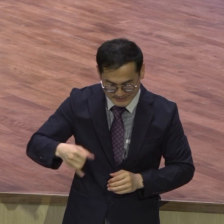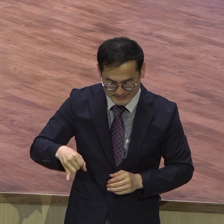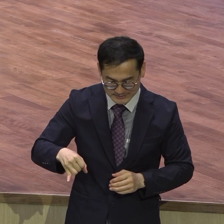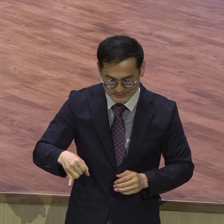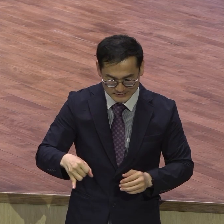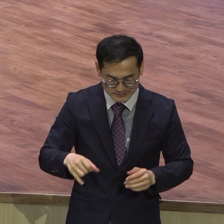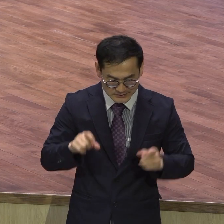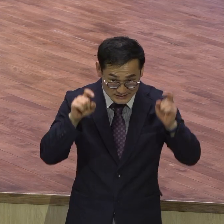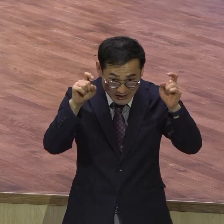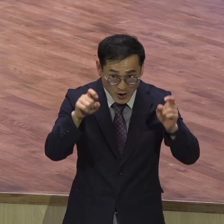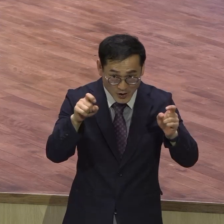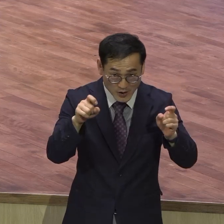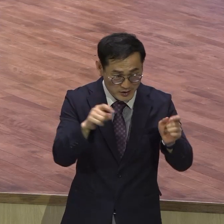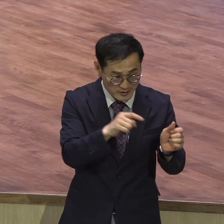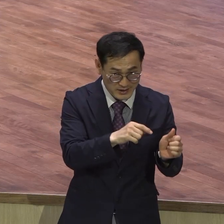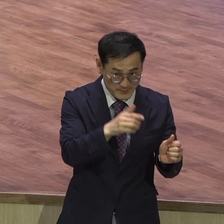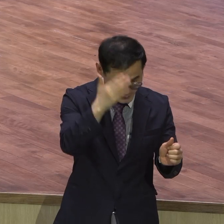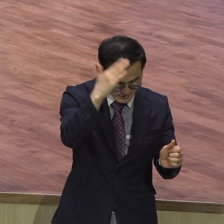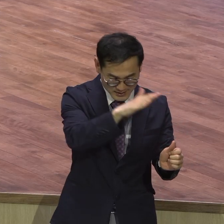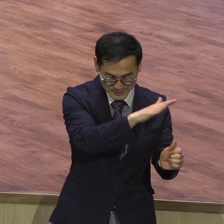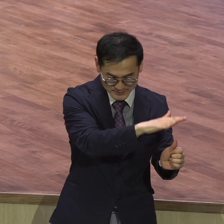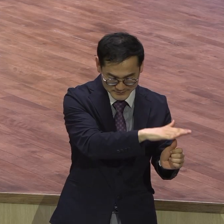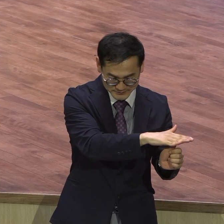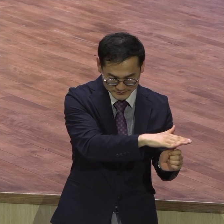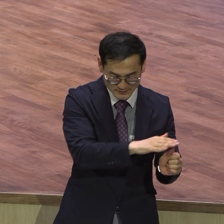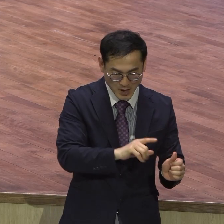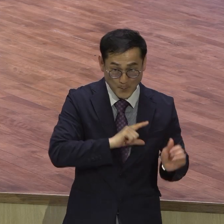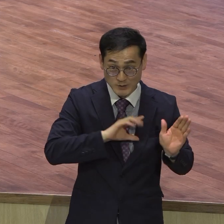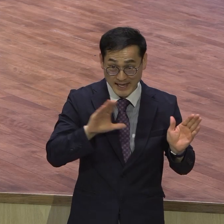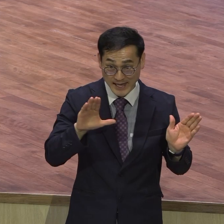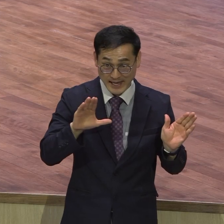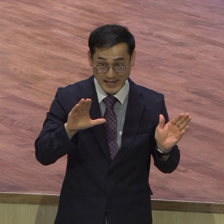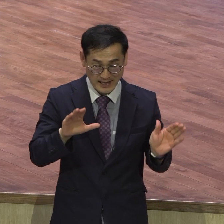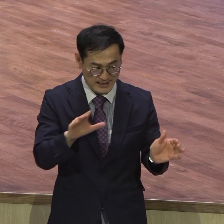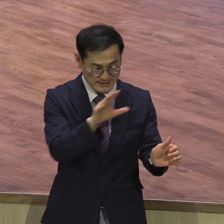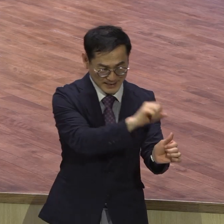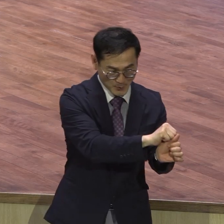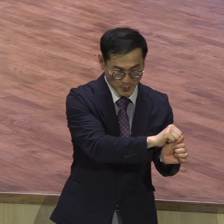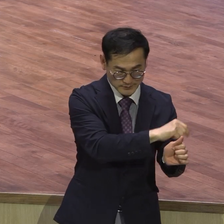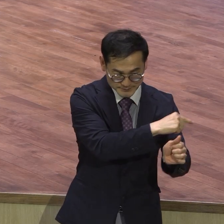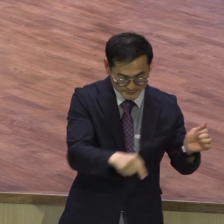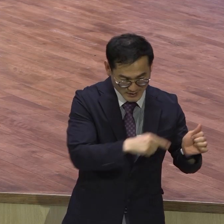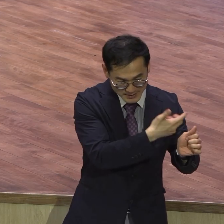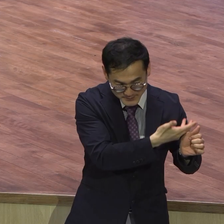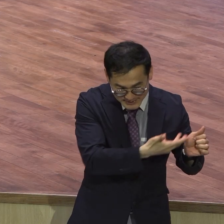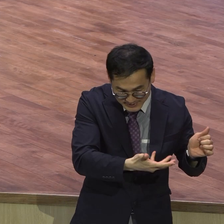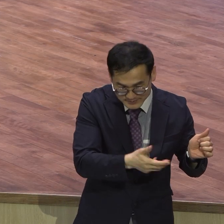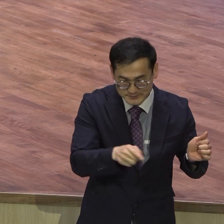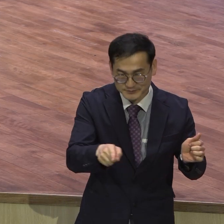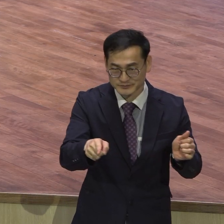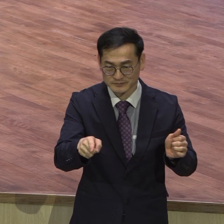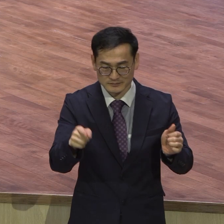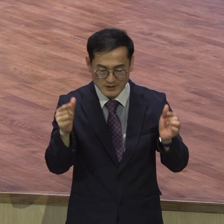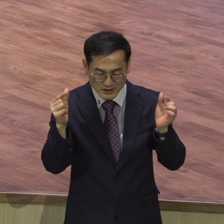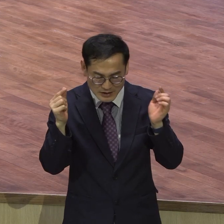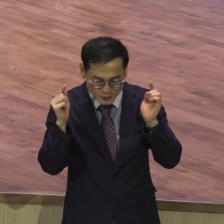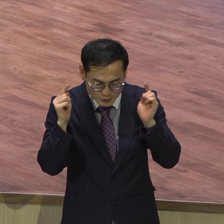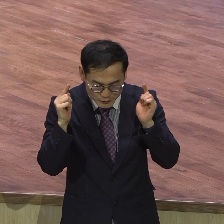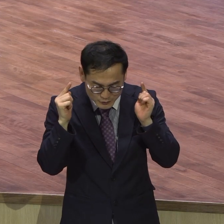안수하며 모세가 잡고 그 피를 가져다가 아론의 오른쪽 깃불이와 그의 오른쪽